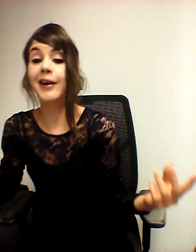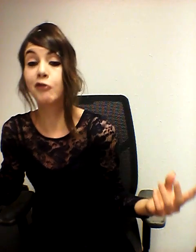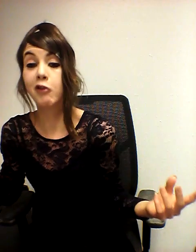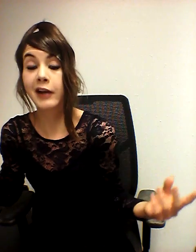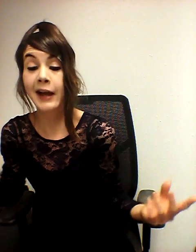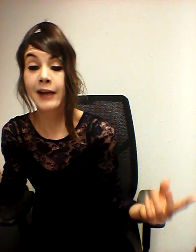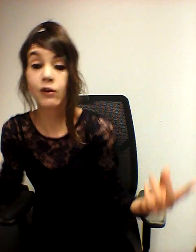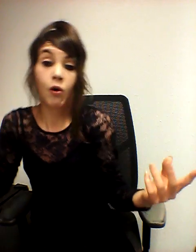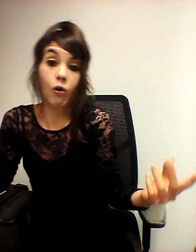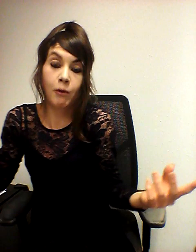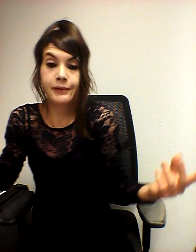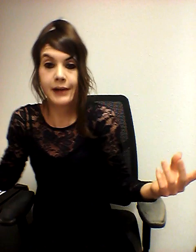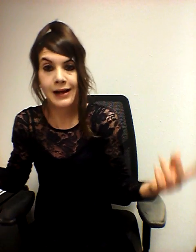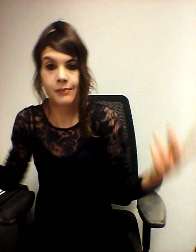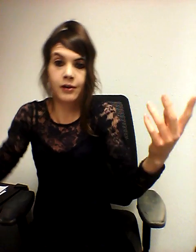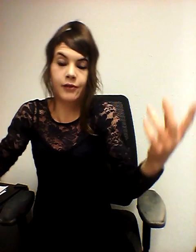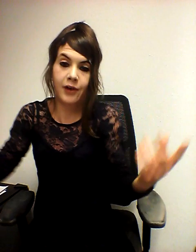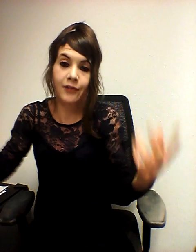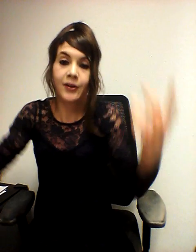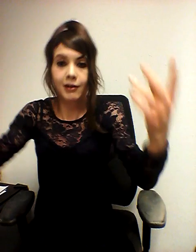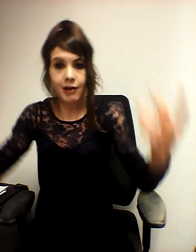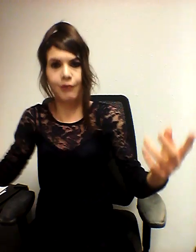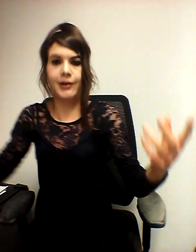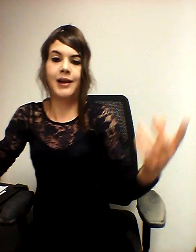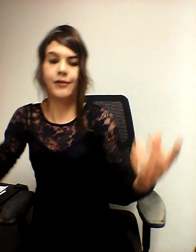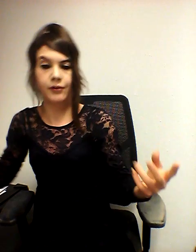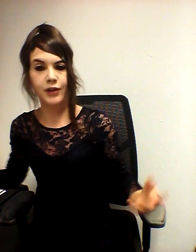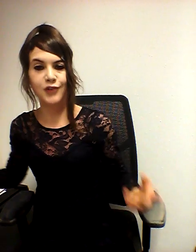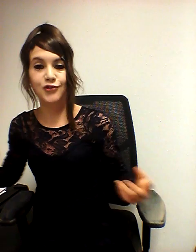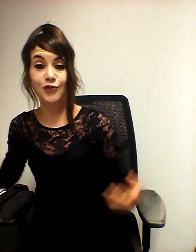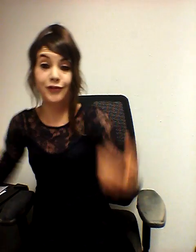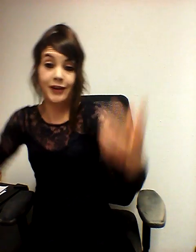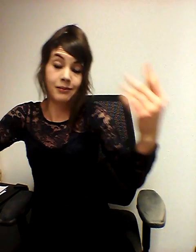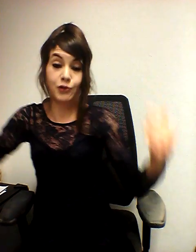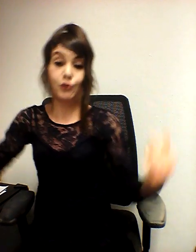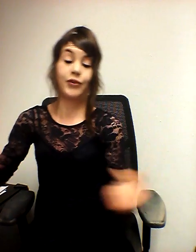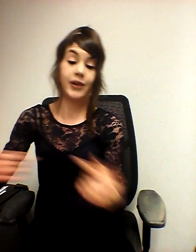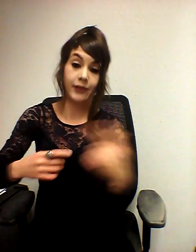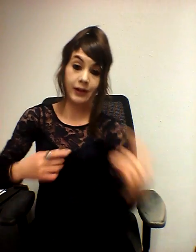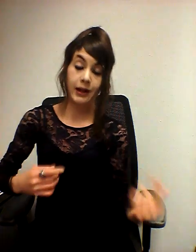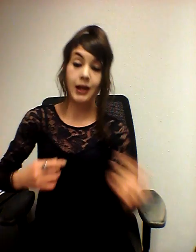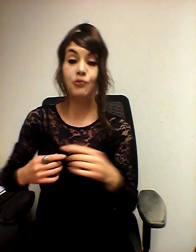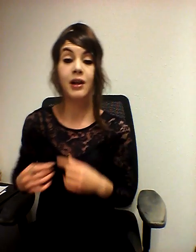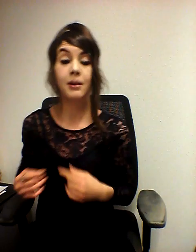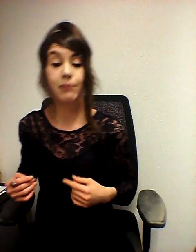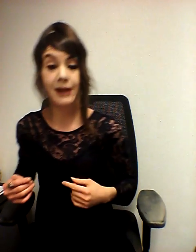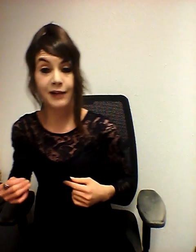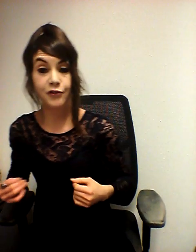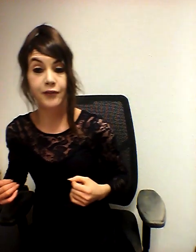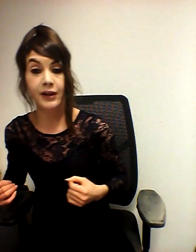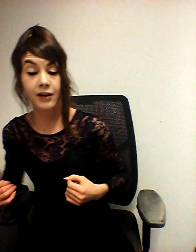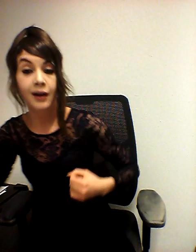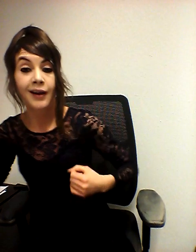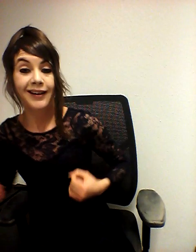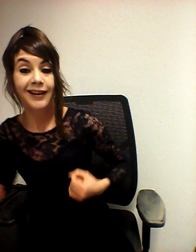nog geen opname van calori leverende voedingsstoffen in de mitochondriën van je lichaam cellen plaatsvinden eh